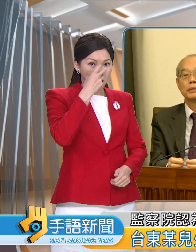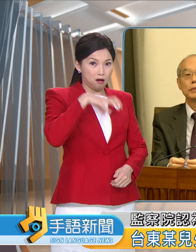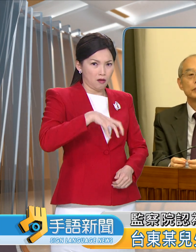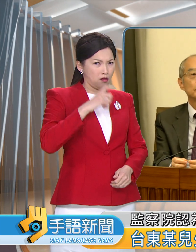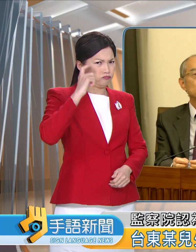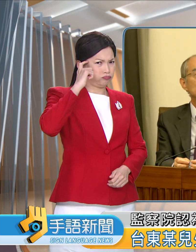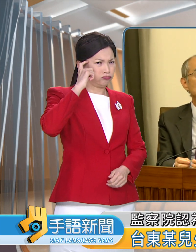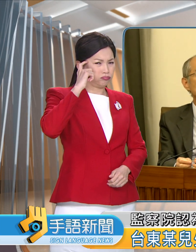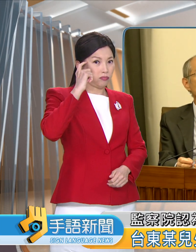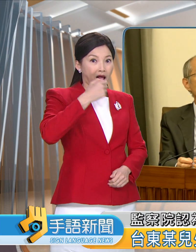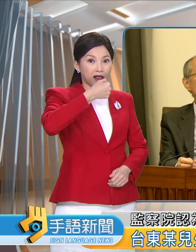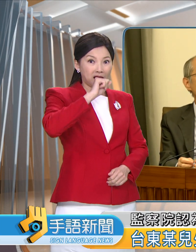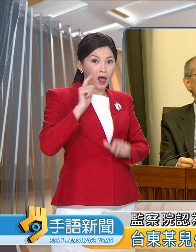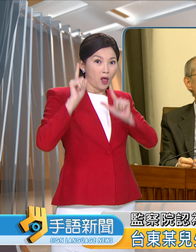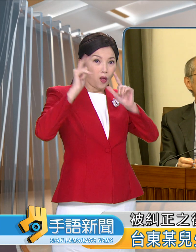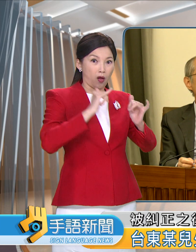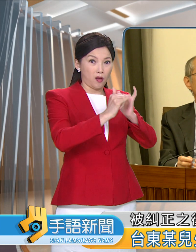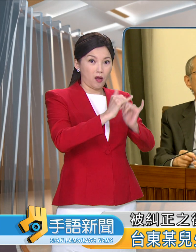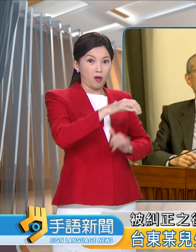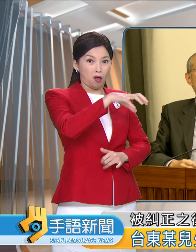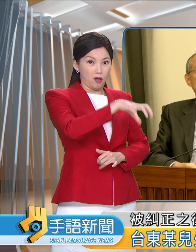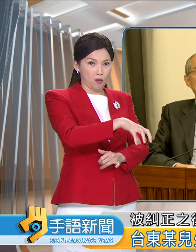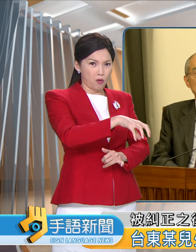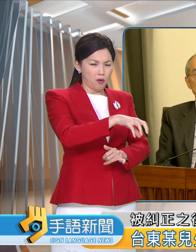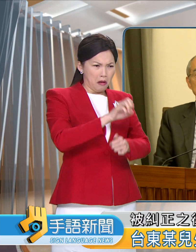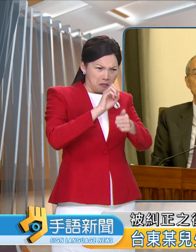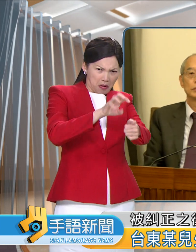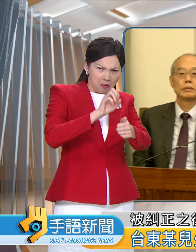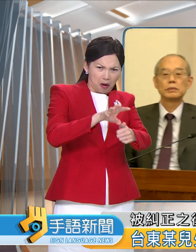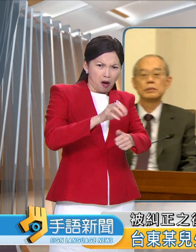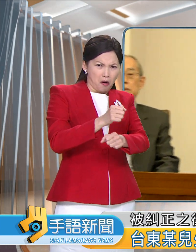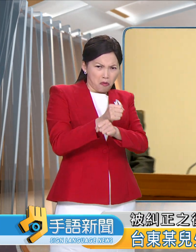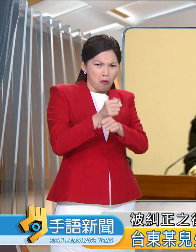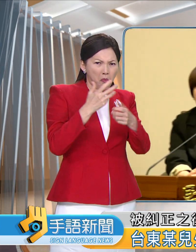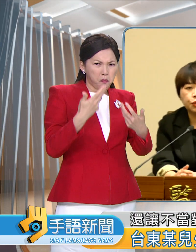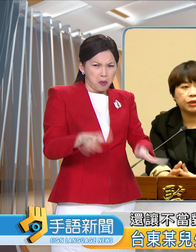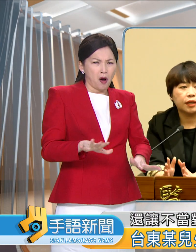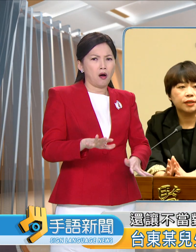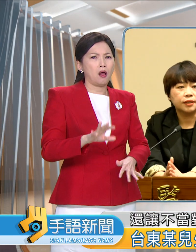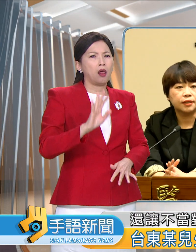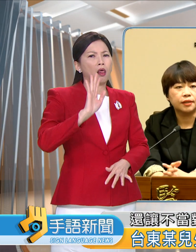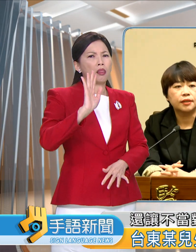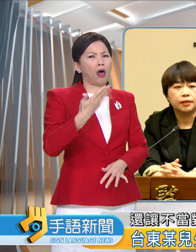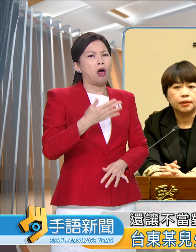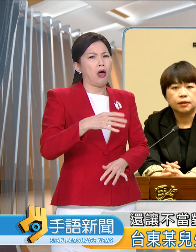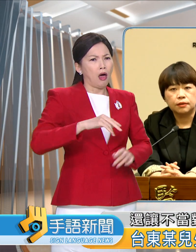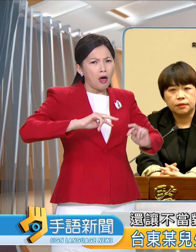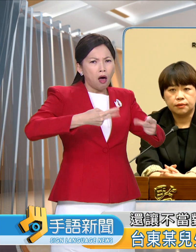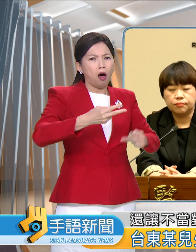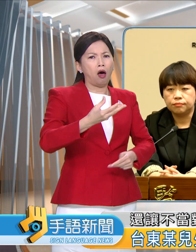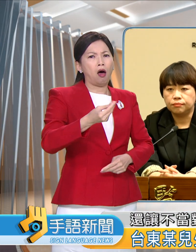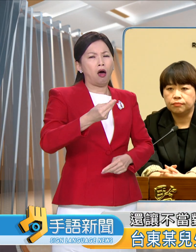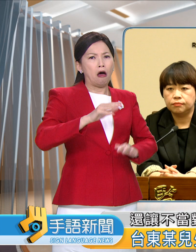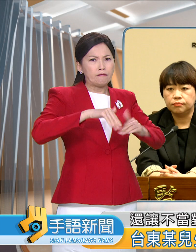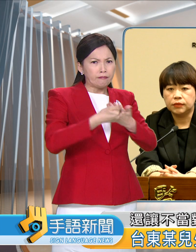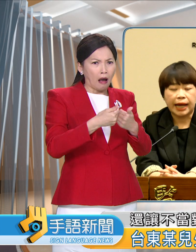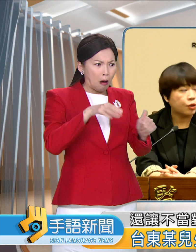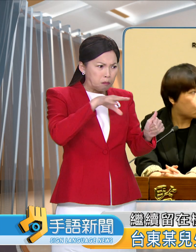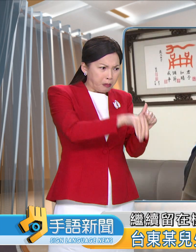县府社会处被纠正之后没有改善，还让不当对待儿少的工作人员继续留在